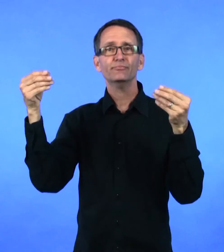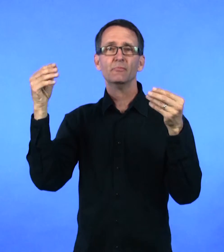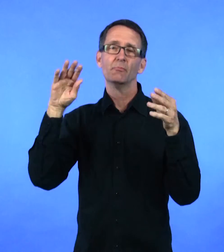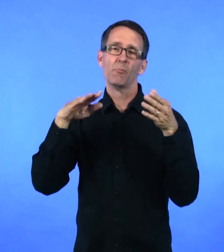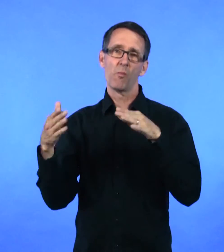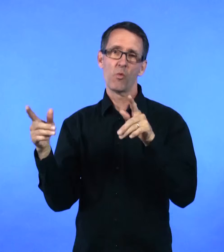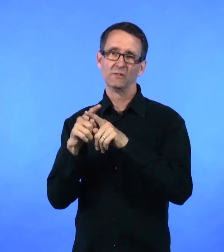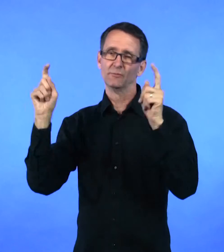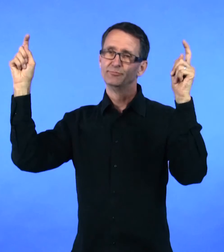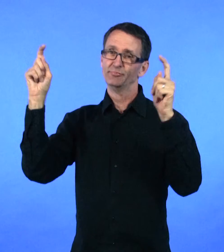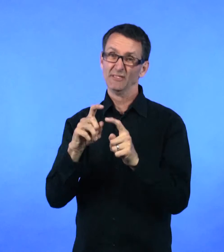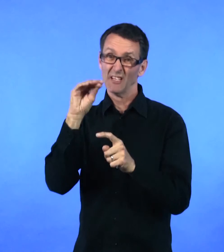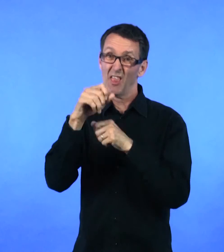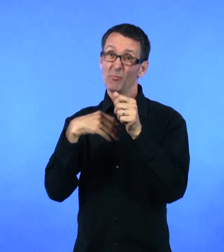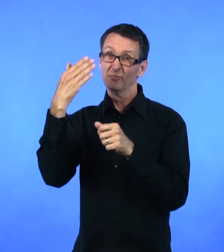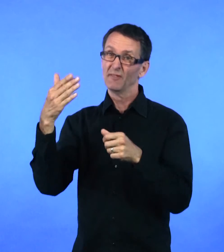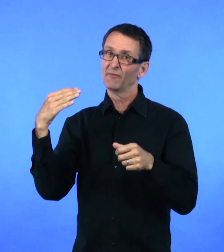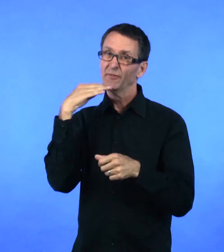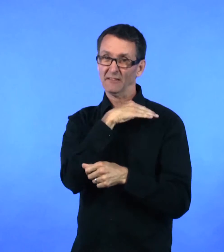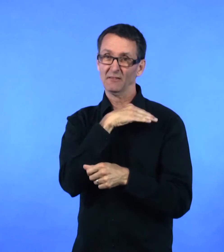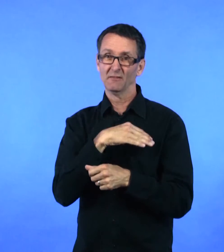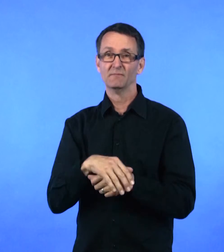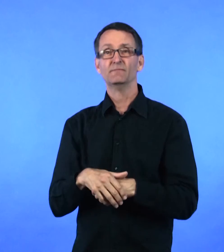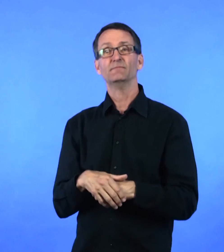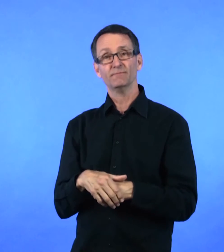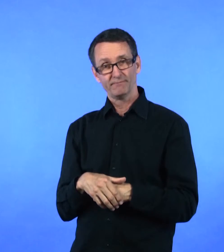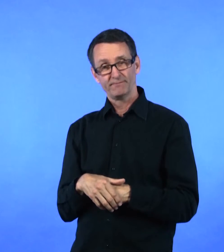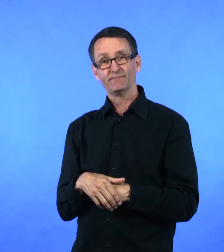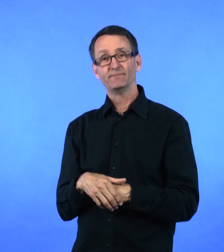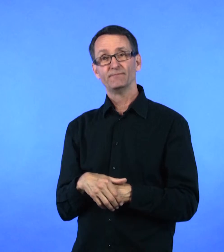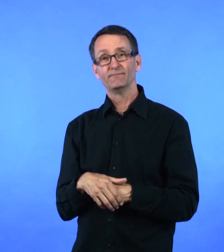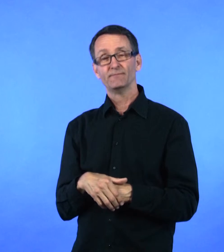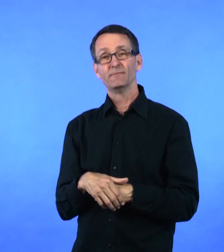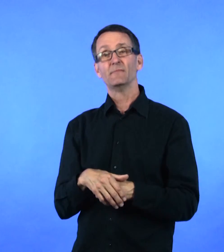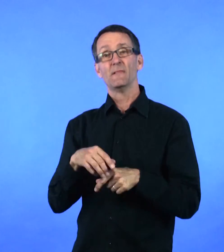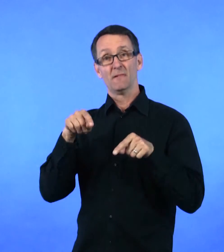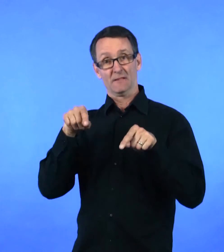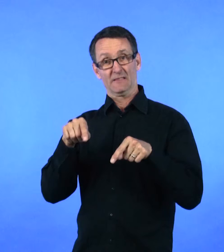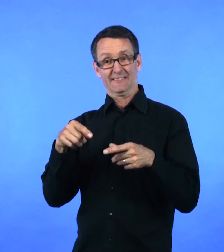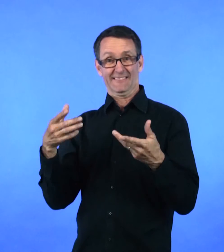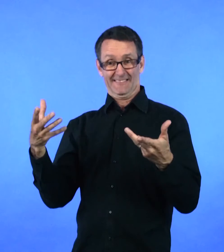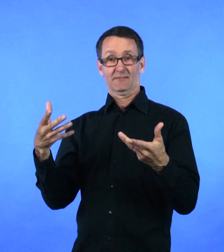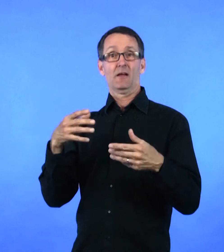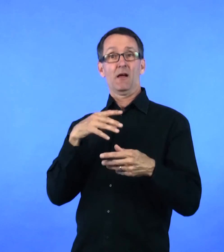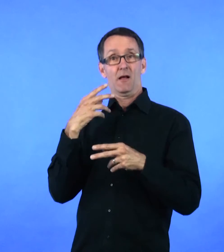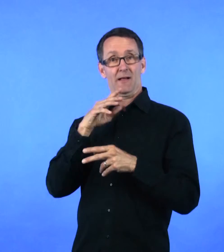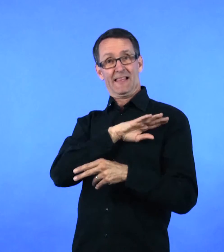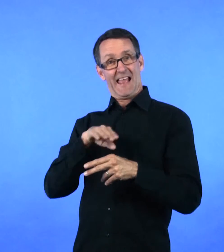l'extinction d'une espèce en 50 ans est affreusement rapide le dernier pigeon migrateur vivait dans